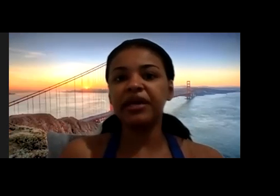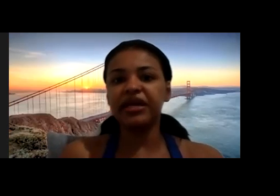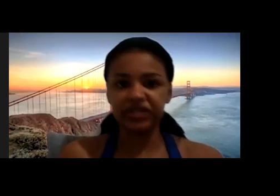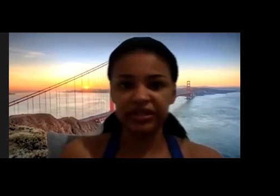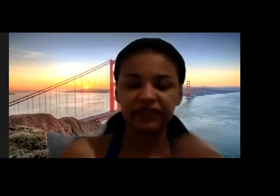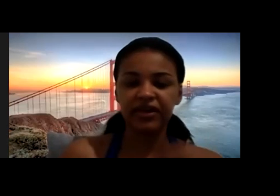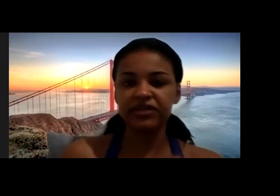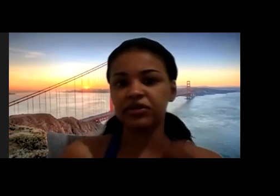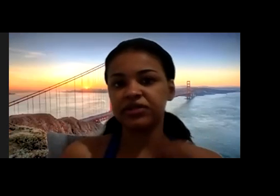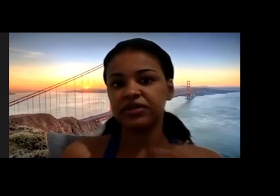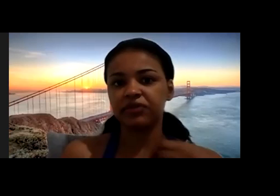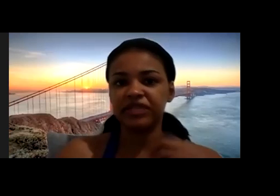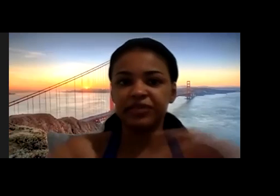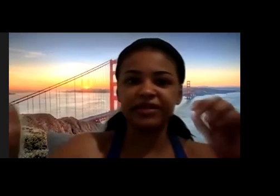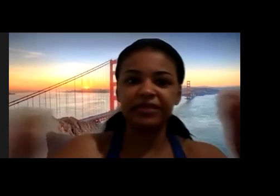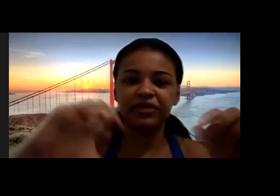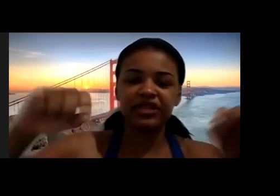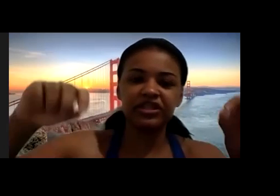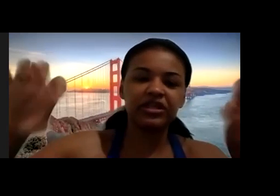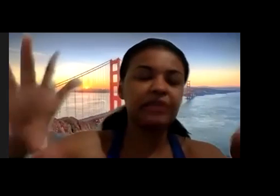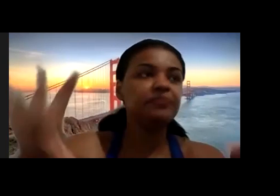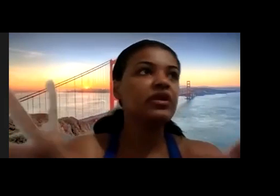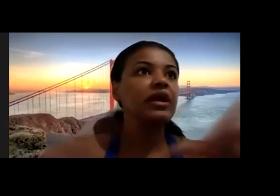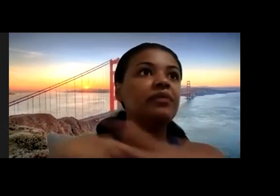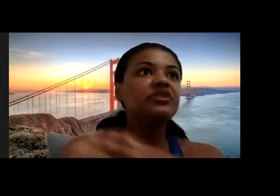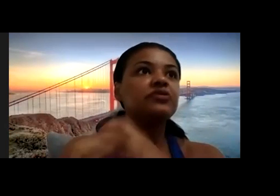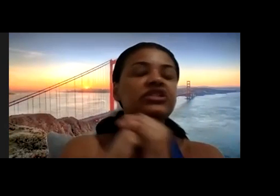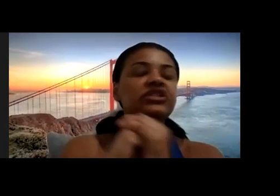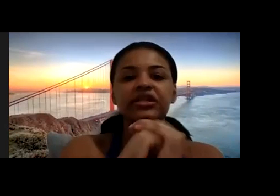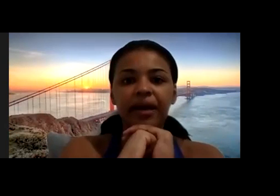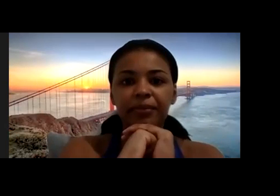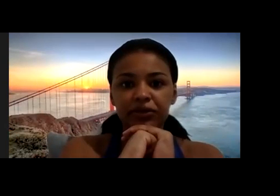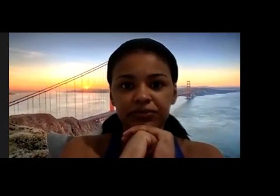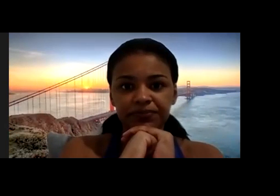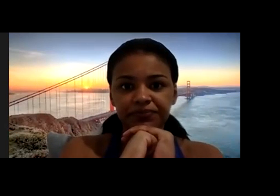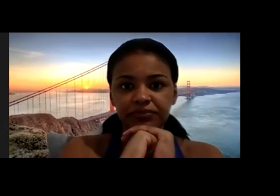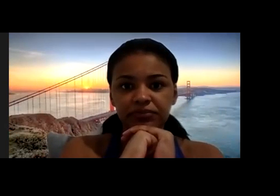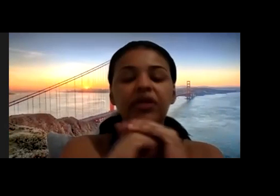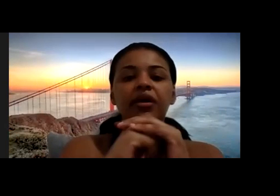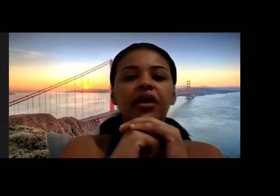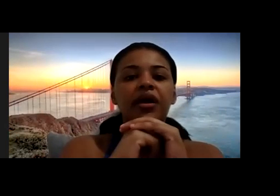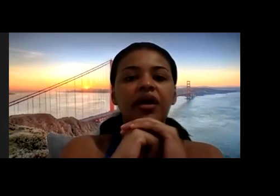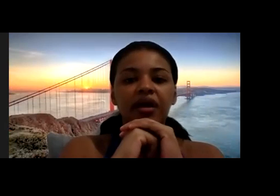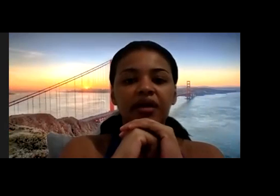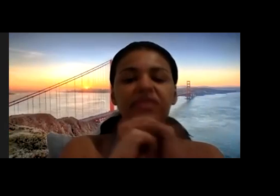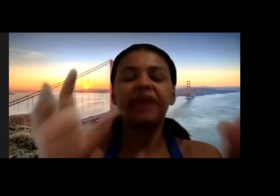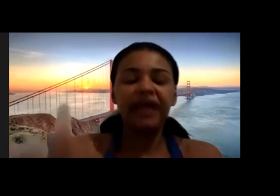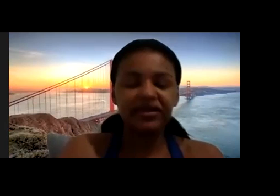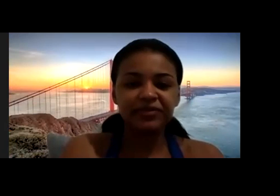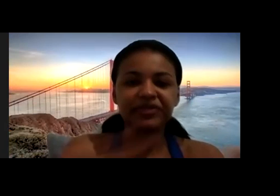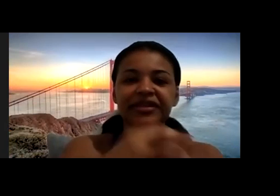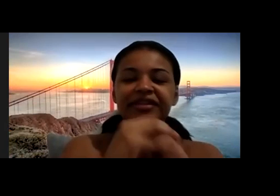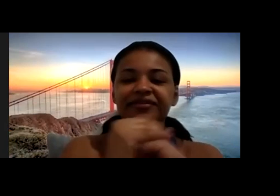ela precisa que eu mexo né Tem várias coisas que isso acontece por exemplo quando a gente mistura de tinta de cabelo e é